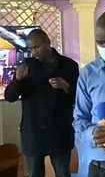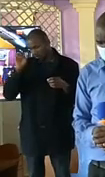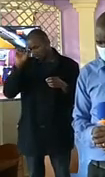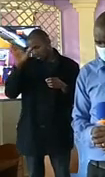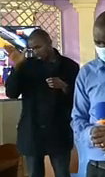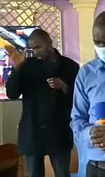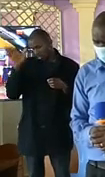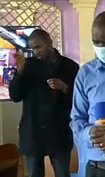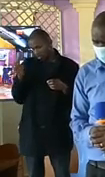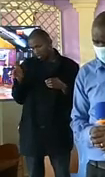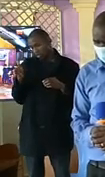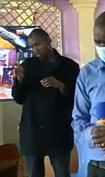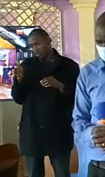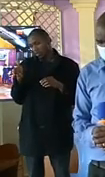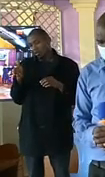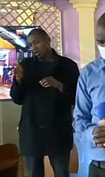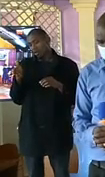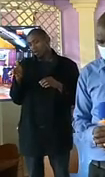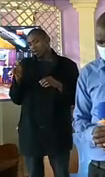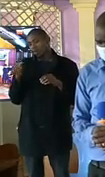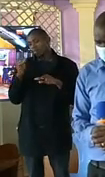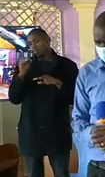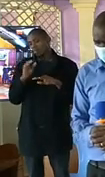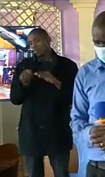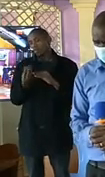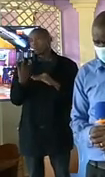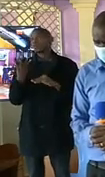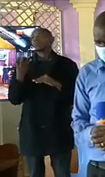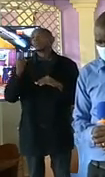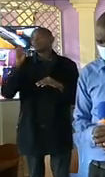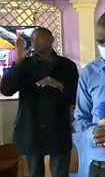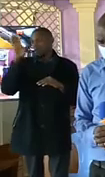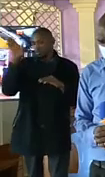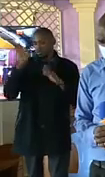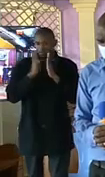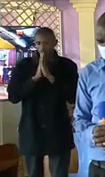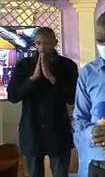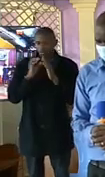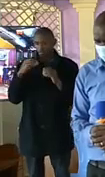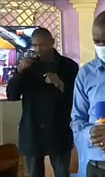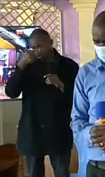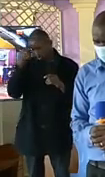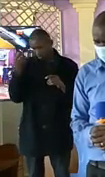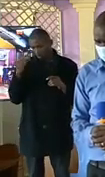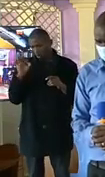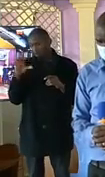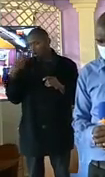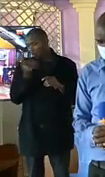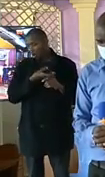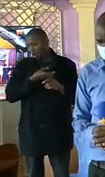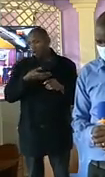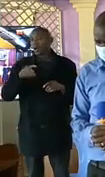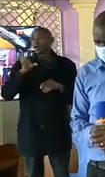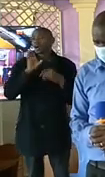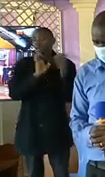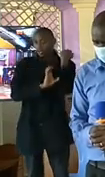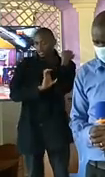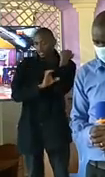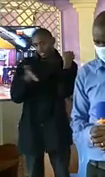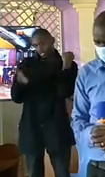rucine roro mwathani tukoda kuineana harewe. Atukienda mwathani kuhoya ndo wa bururi witu muthamaki. Ngai Baba na mahinda ini maya